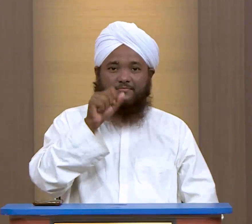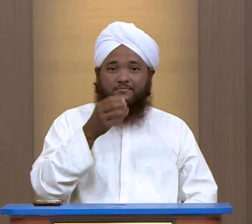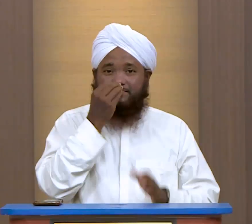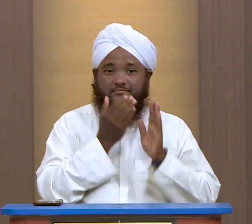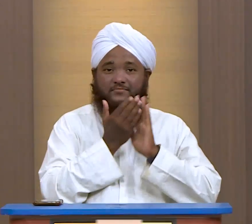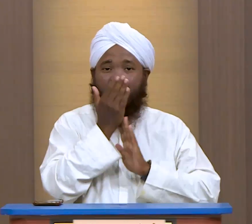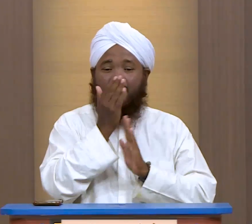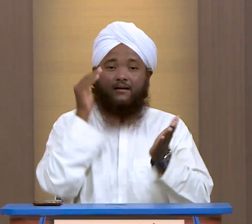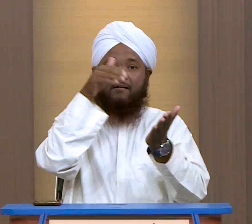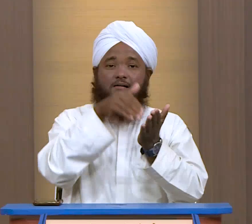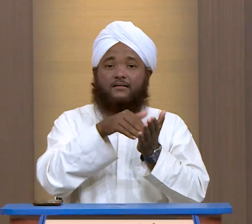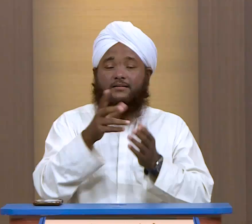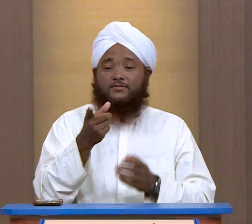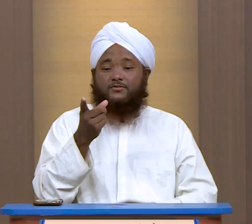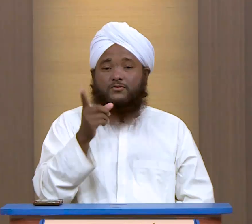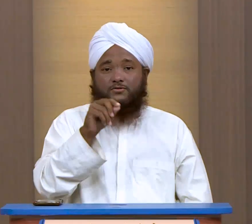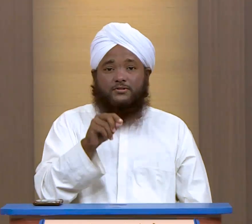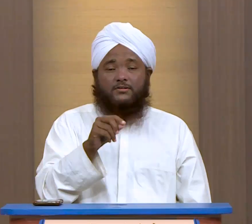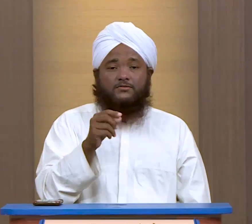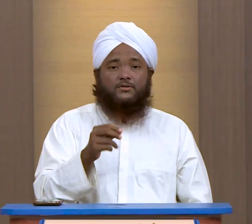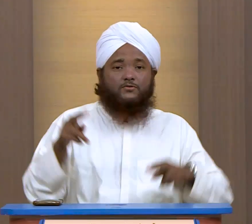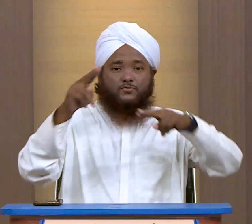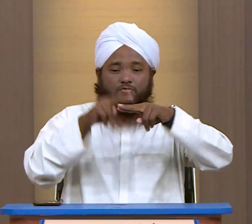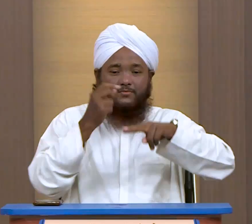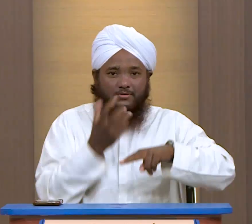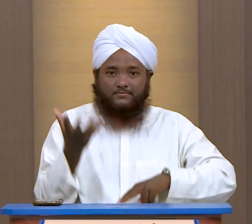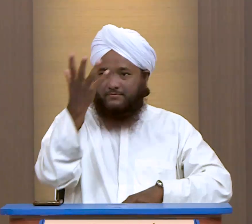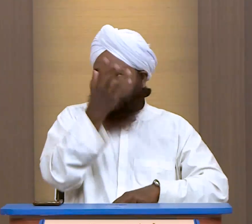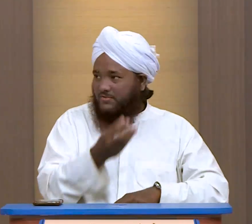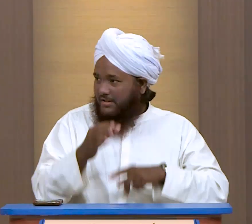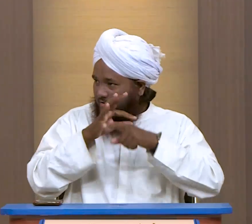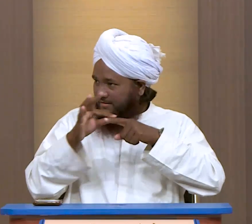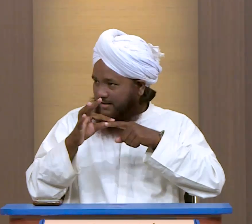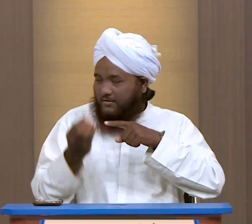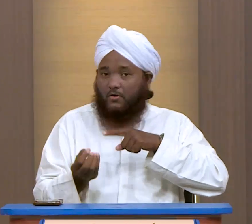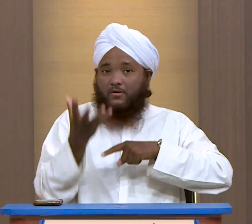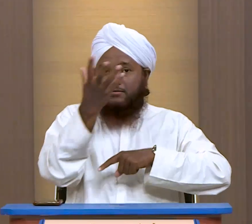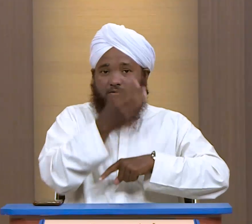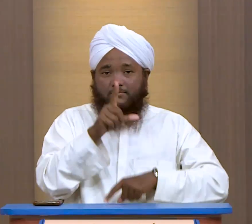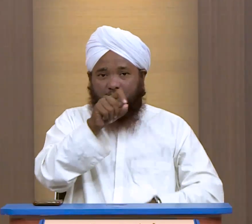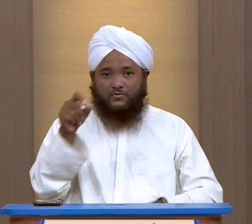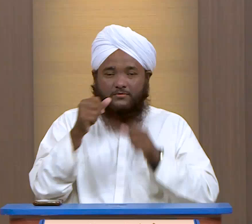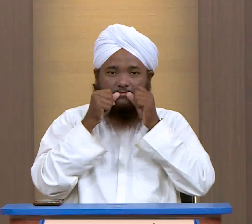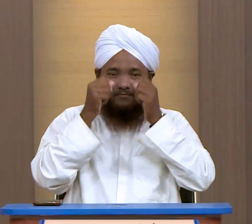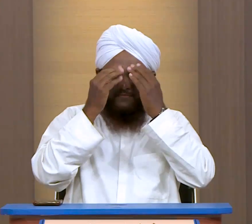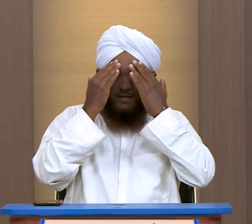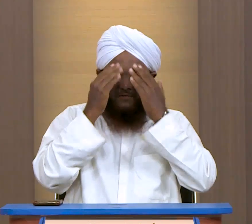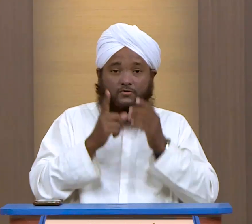نشان ہے، جو مجھ پر جمعے کے دن اور رات میں 100 مرتبہ درود پاک پڑھے، اللہ پاک اس کی 100 حاجتیں پوری فرمائے